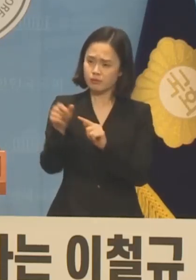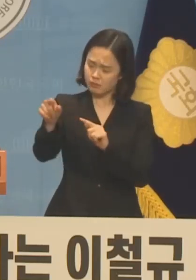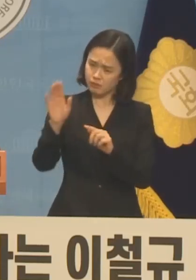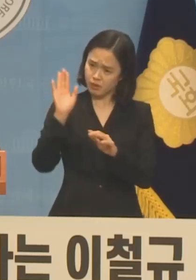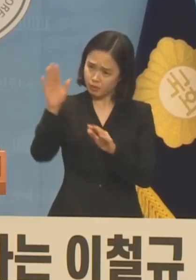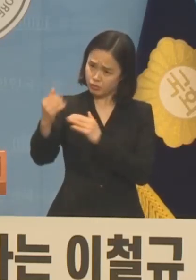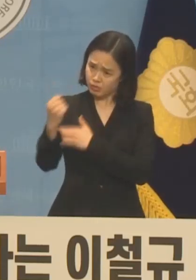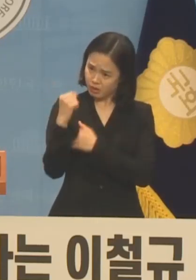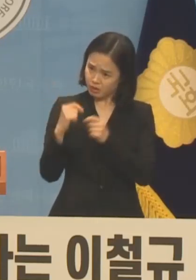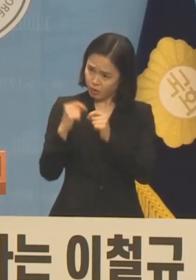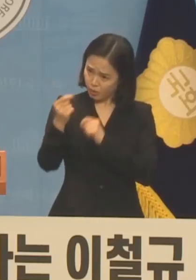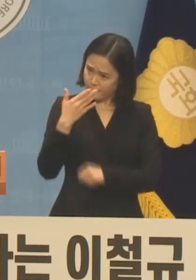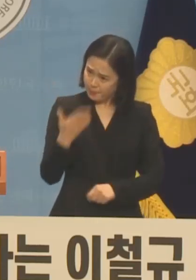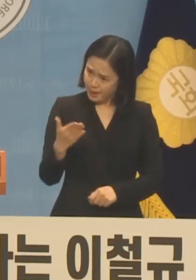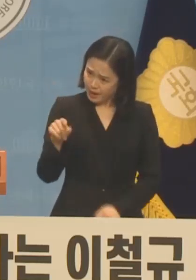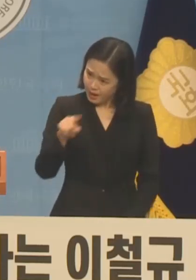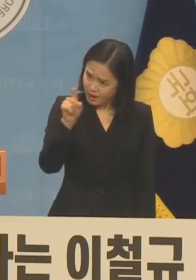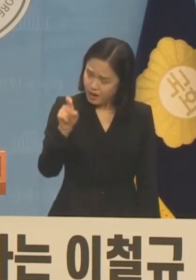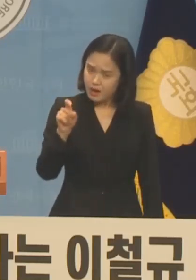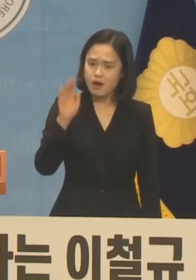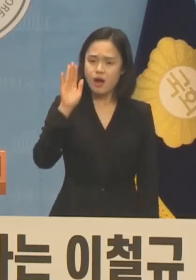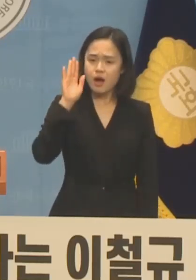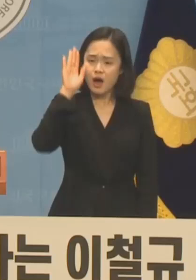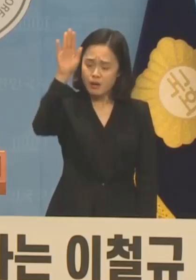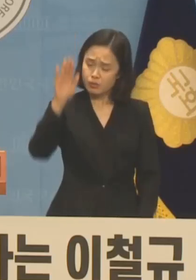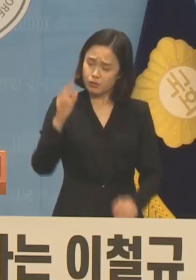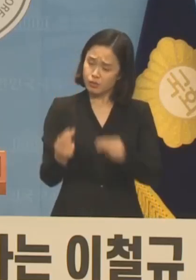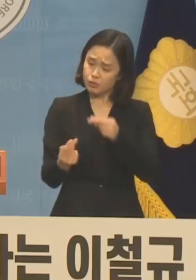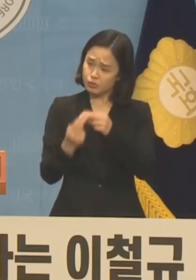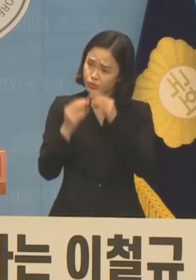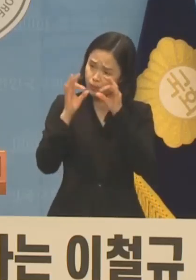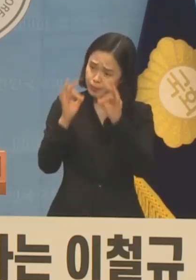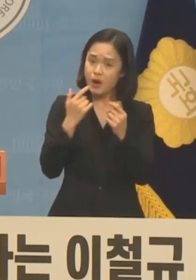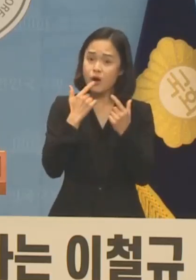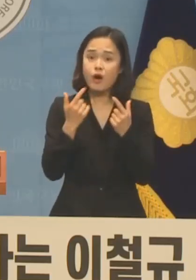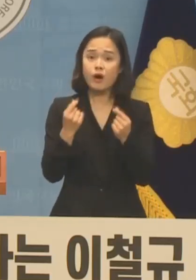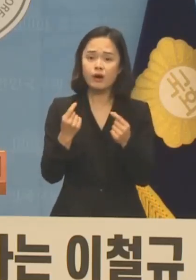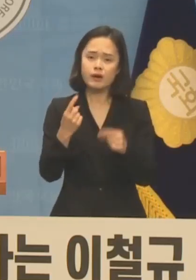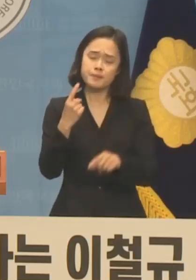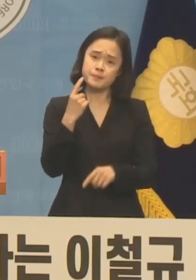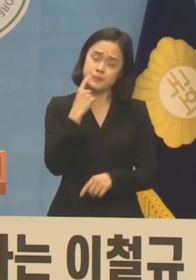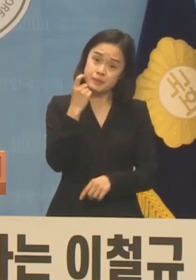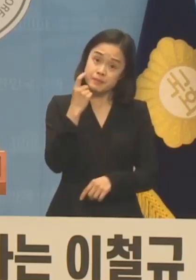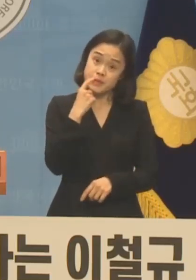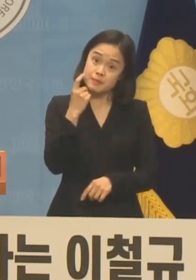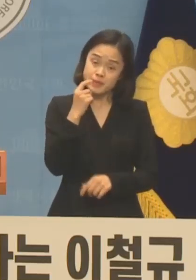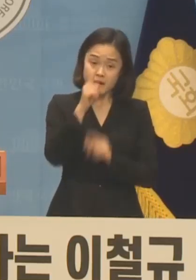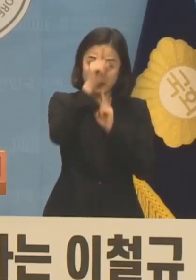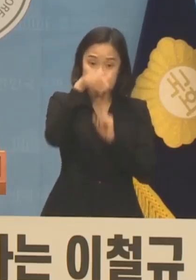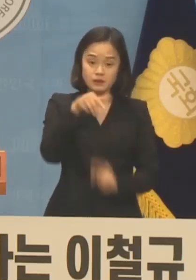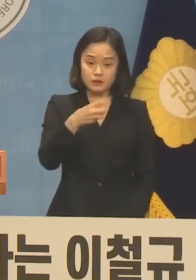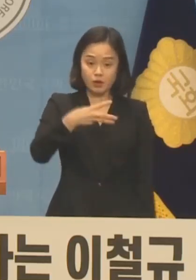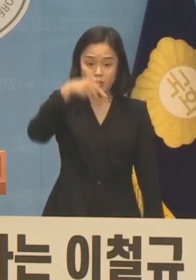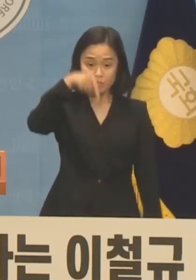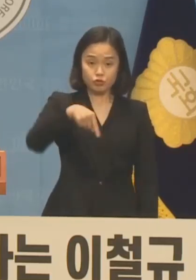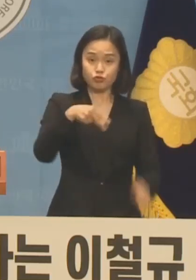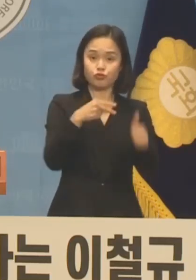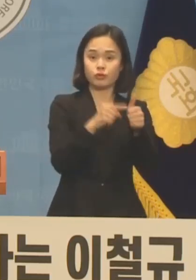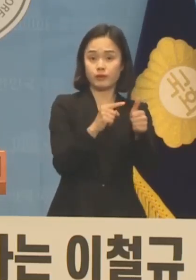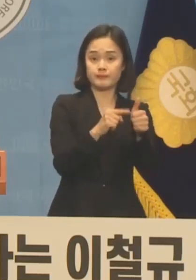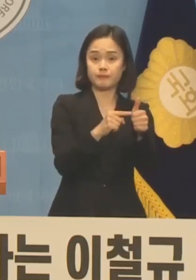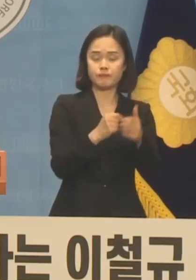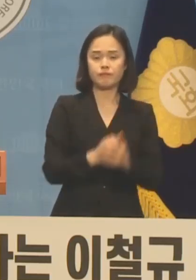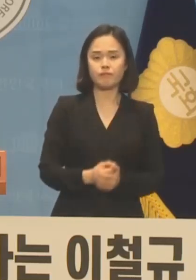나중에 훗날을 생각하라고도 한 것으로 보도됐습니다. 이를 들은 우종수 본부장은 듣기